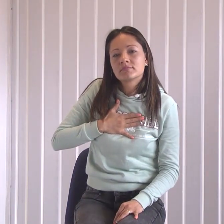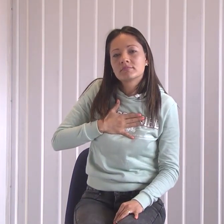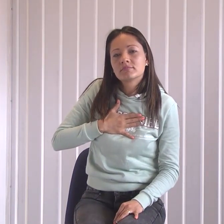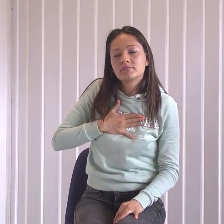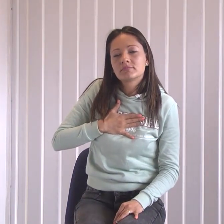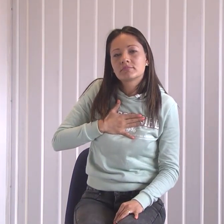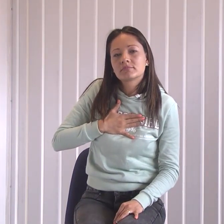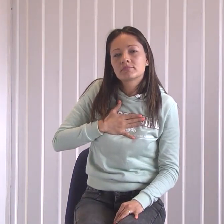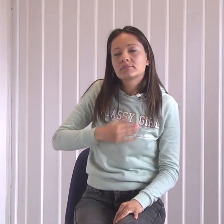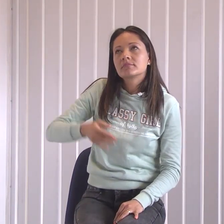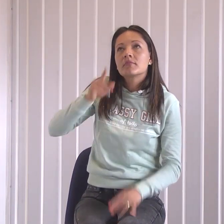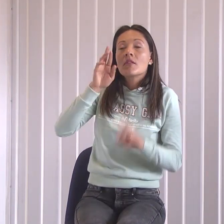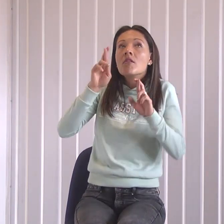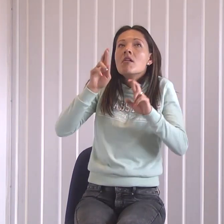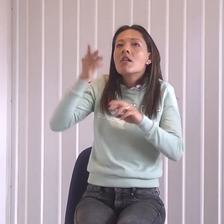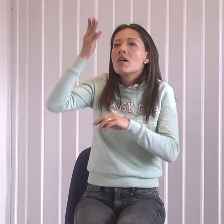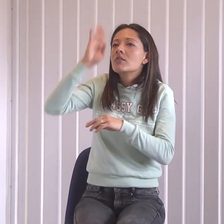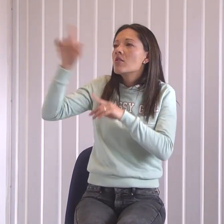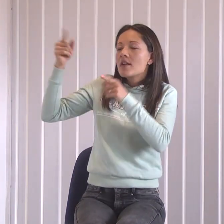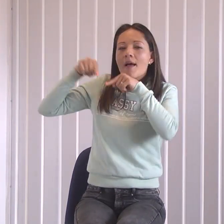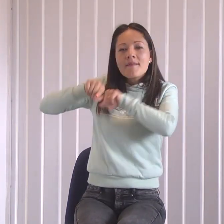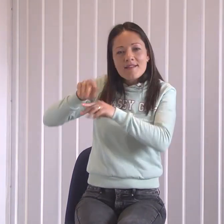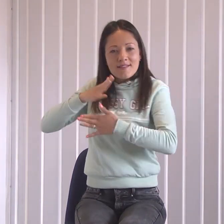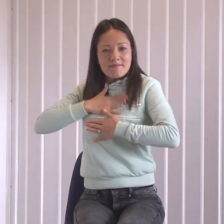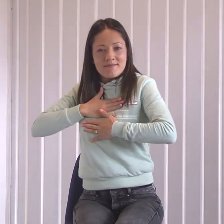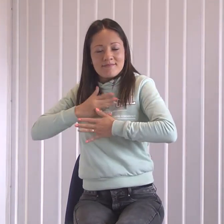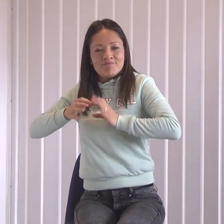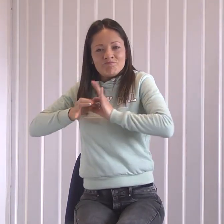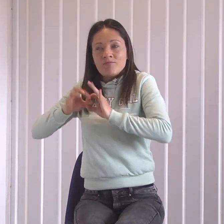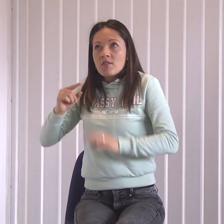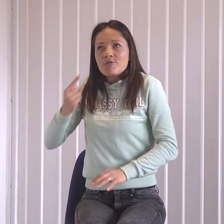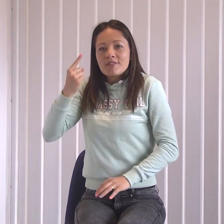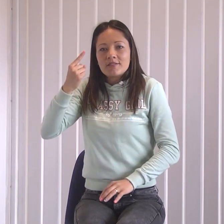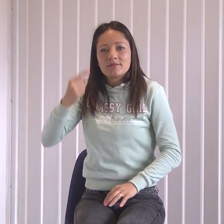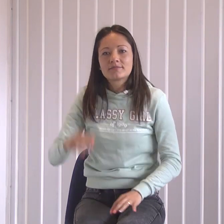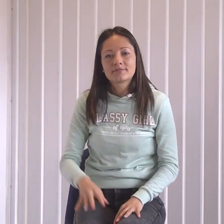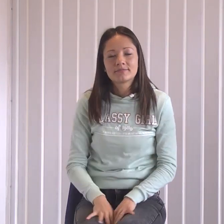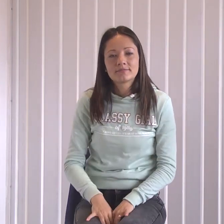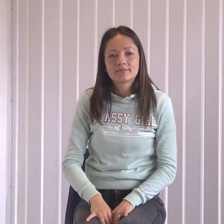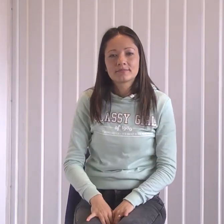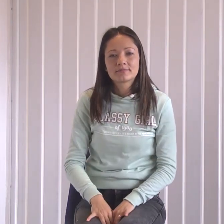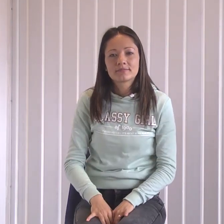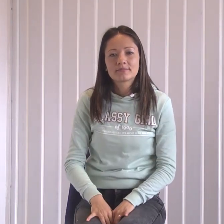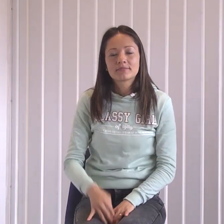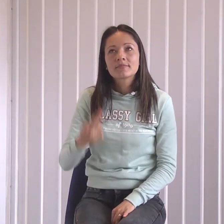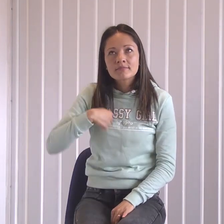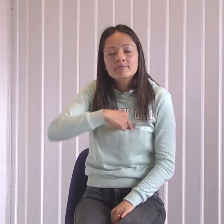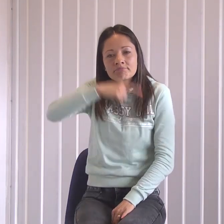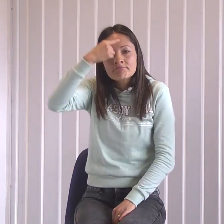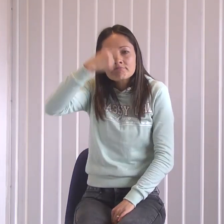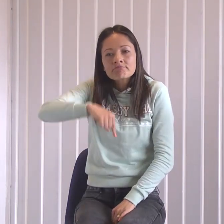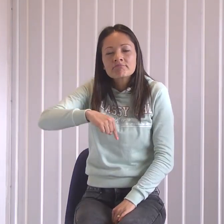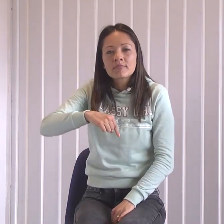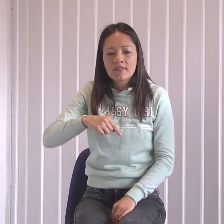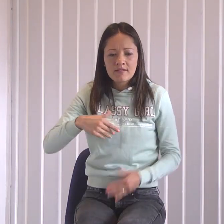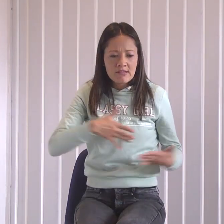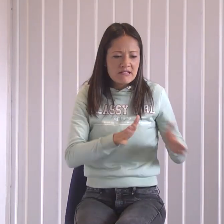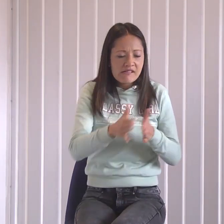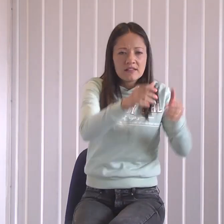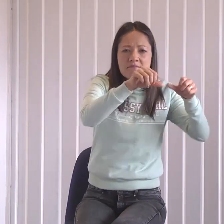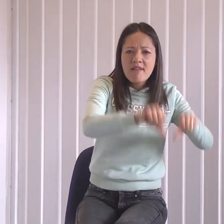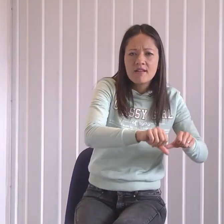Que el Señor sea nuestro amante, el único amante. Que nosotros nos arrepintamos de nuestros malos